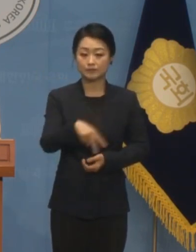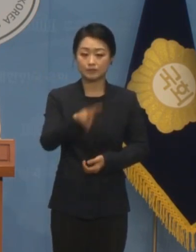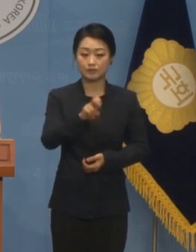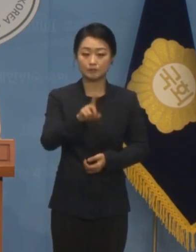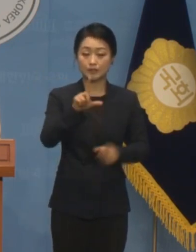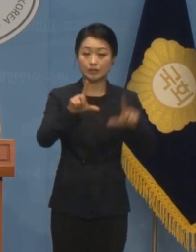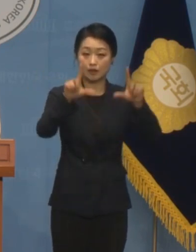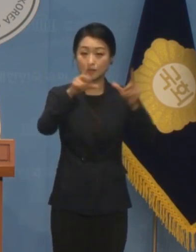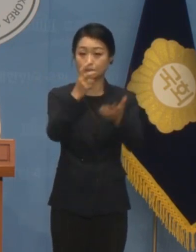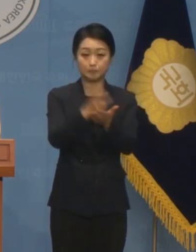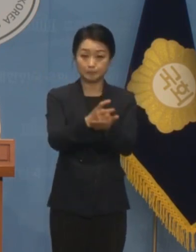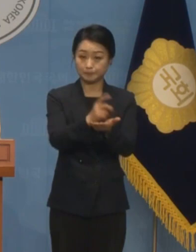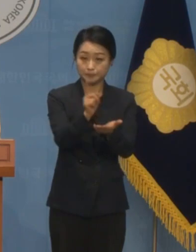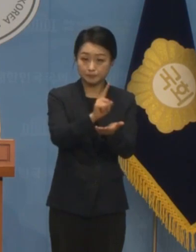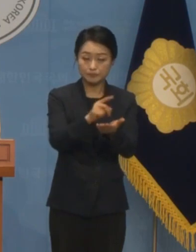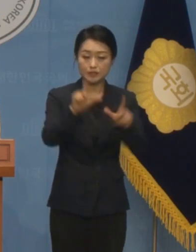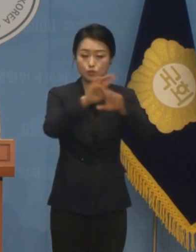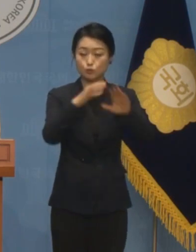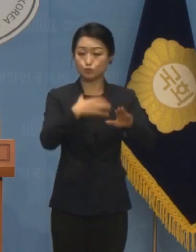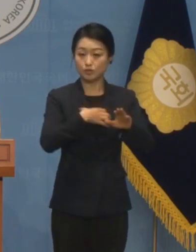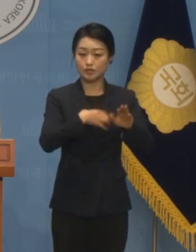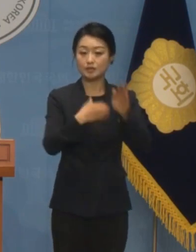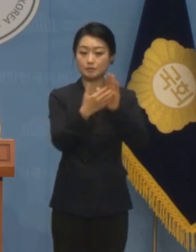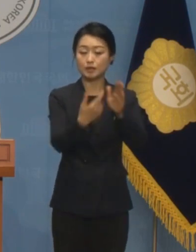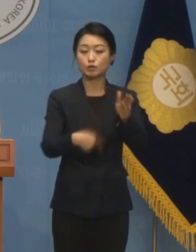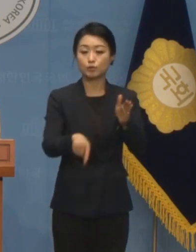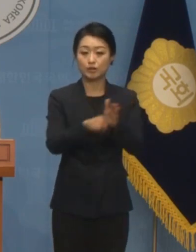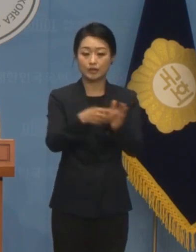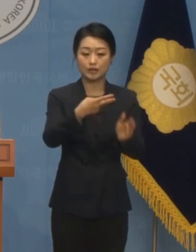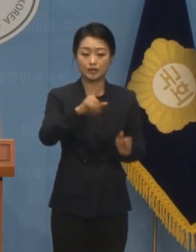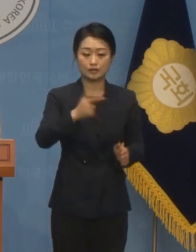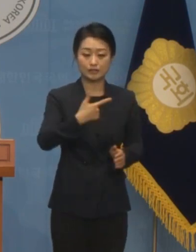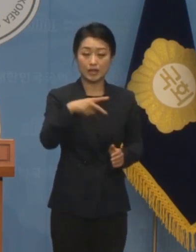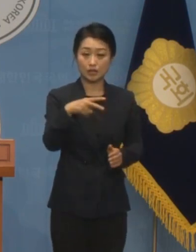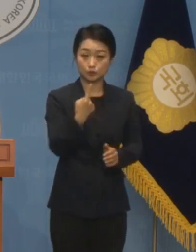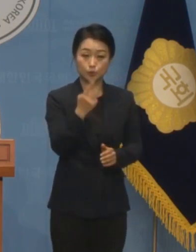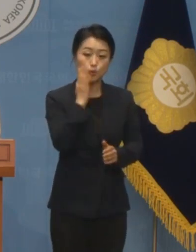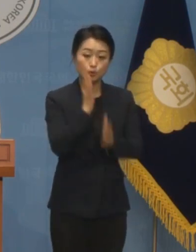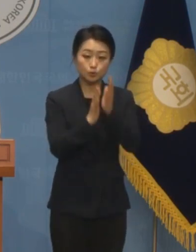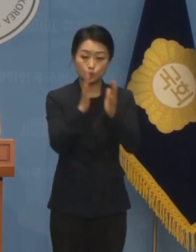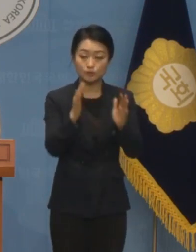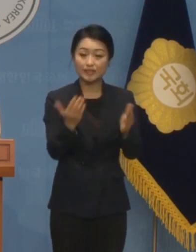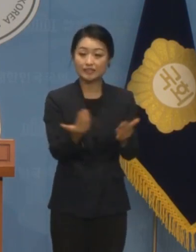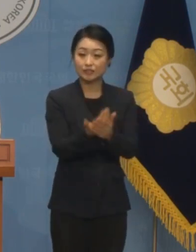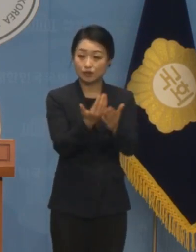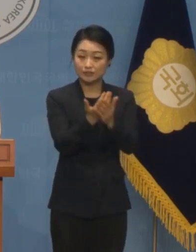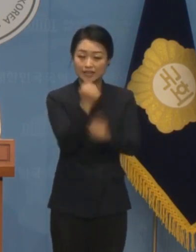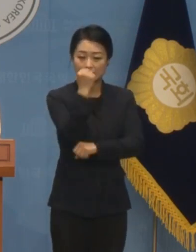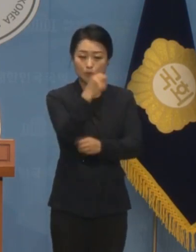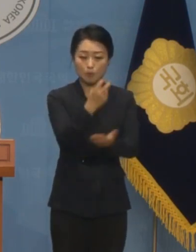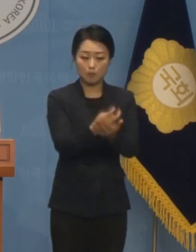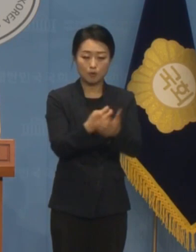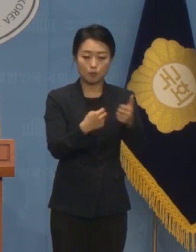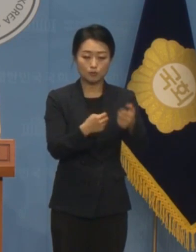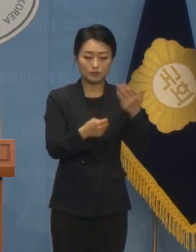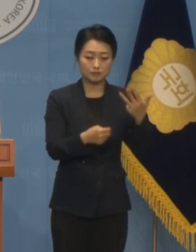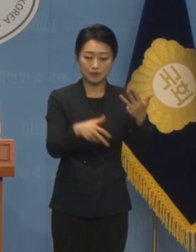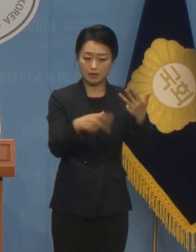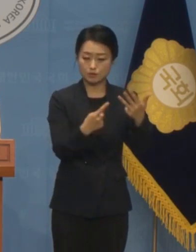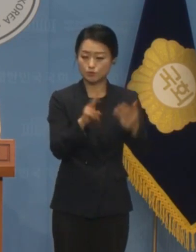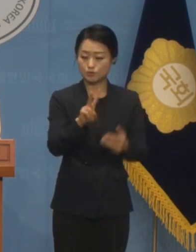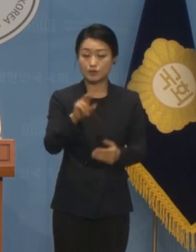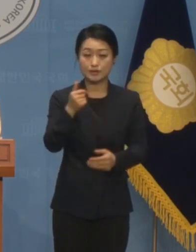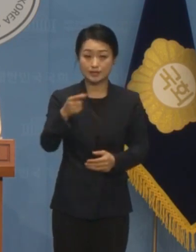2021년 제정된 기후위기 대응을 위한 탄소중립 녹색성장기본법 제58조